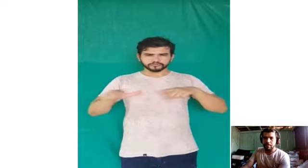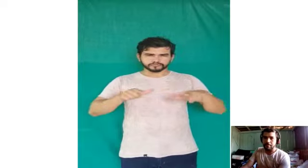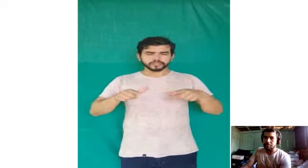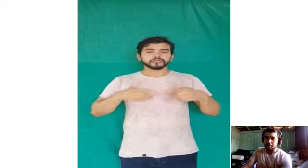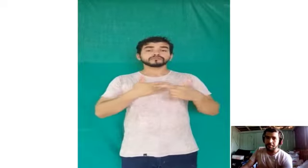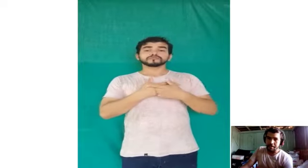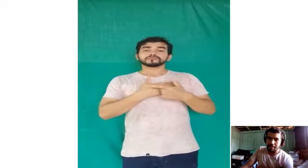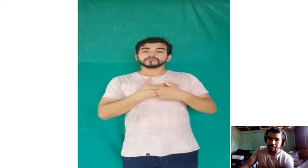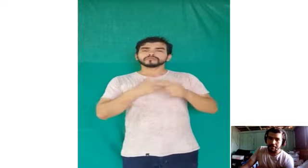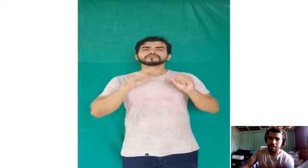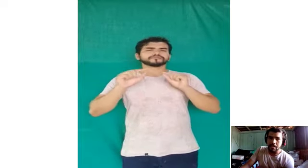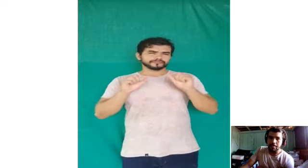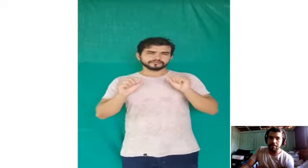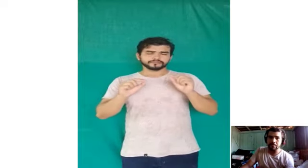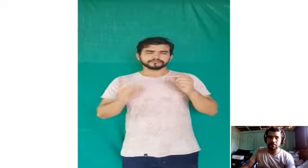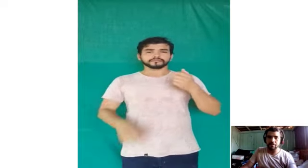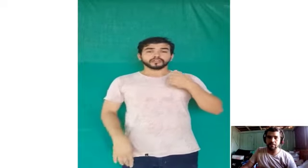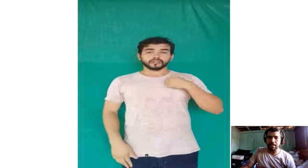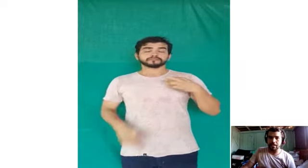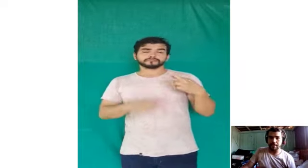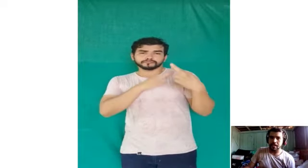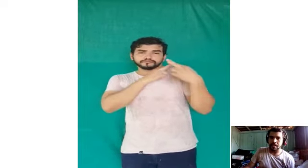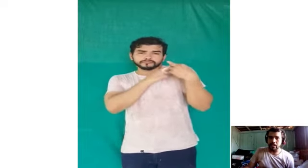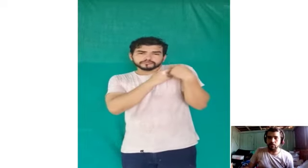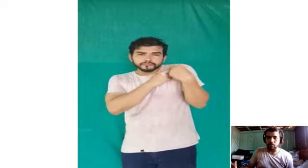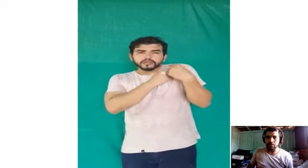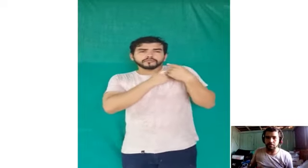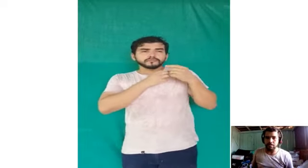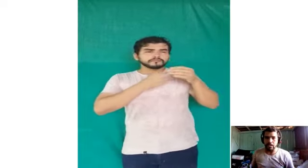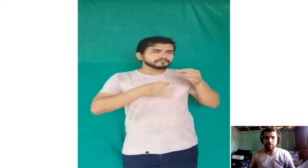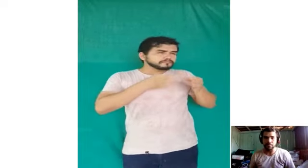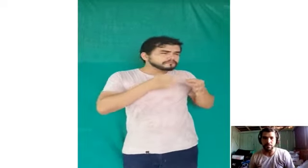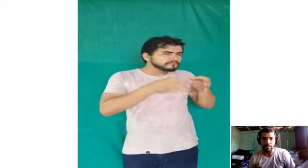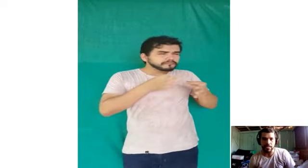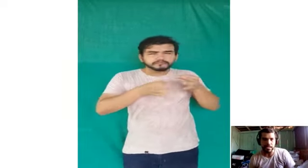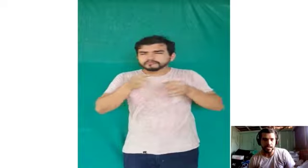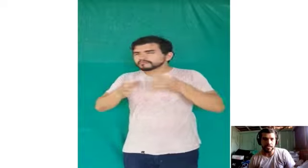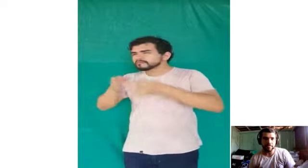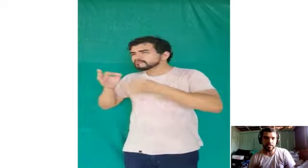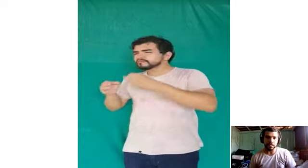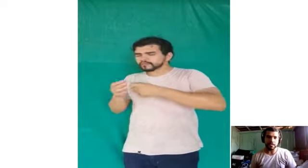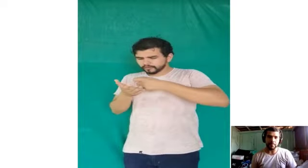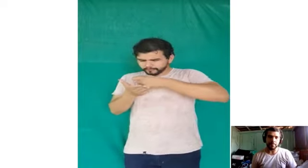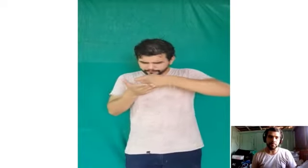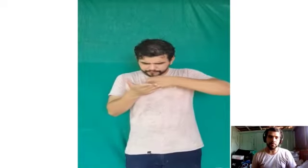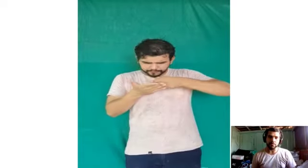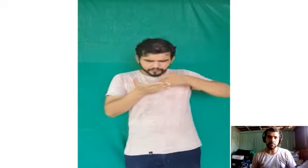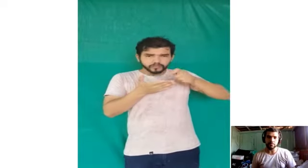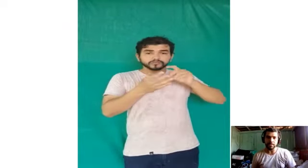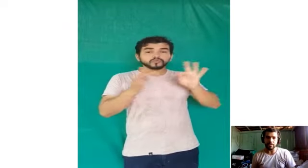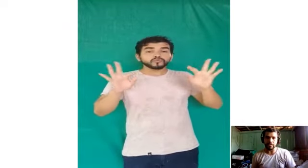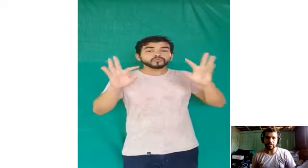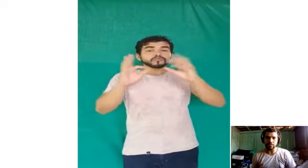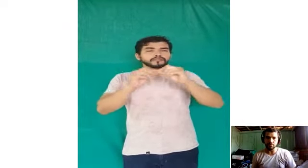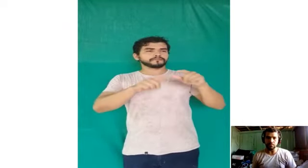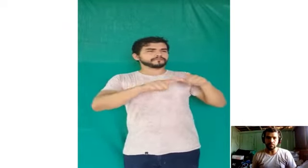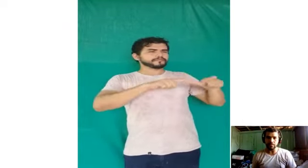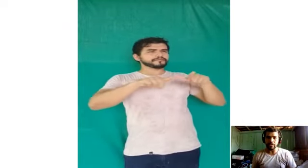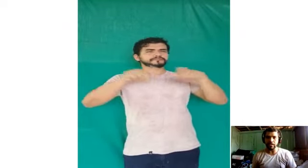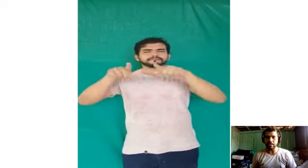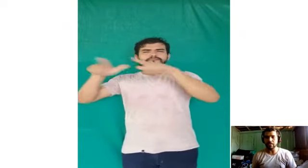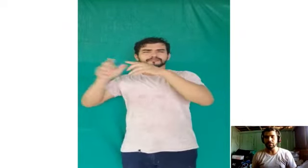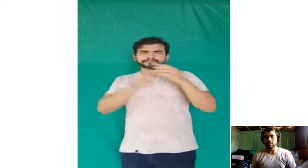Eu trabalho na empresa e a minha função é: eu sou responsável por avaliar e também por documentar